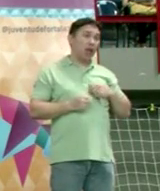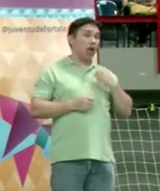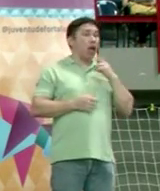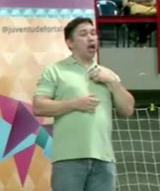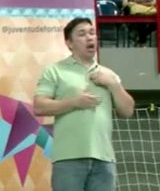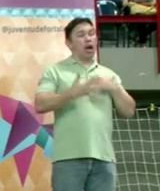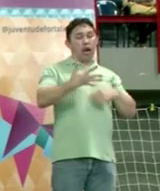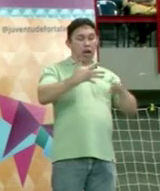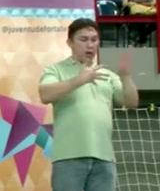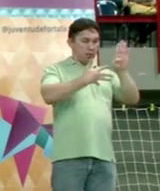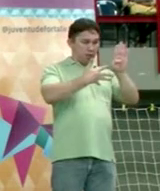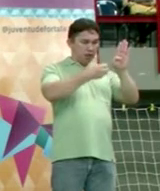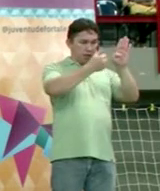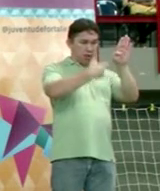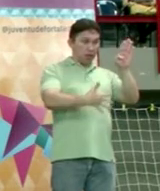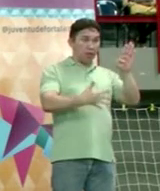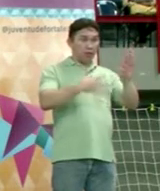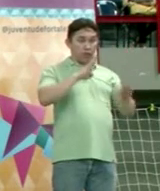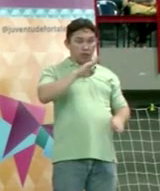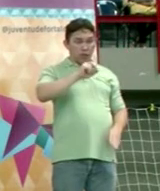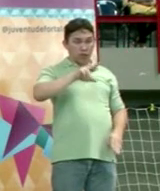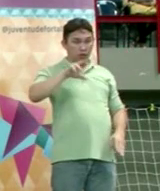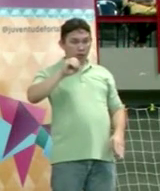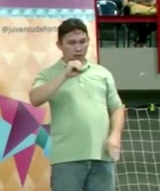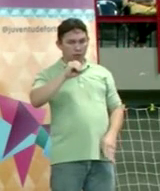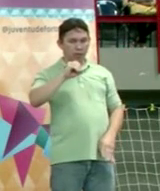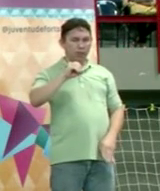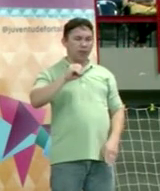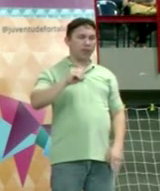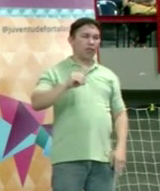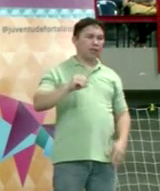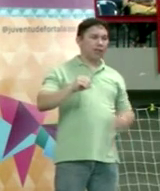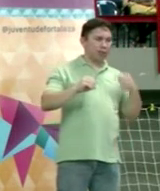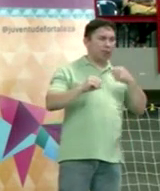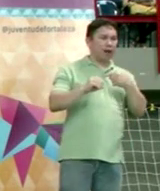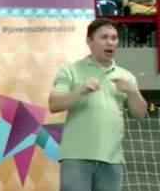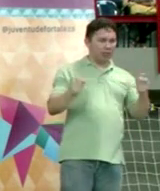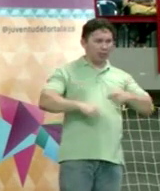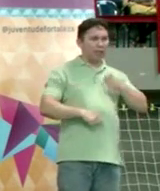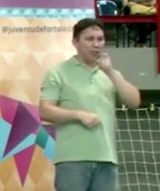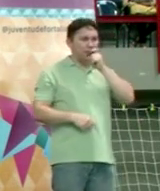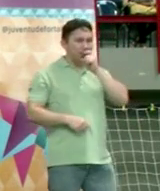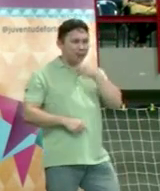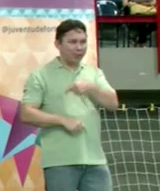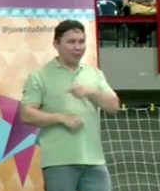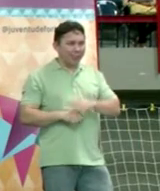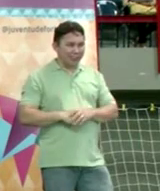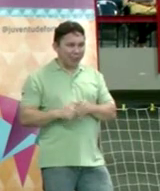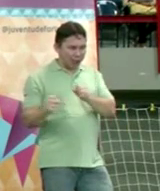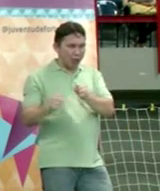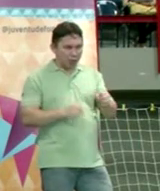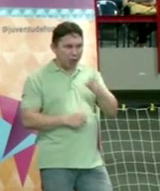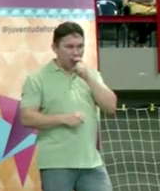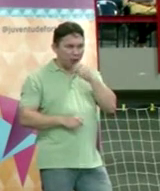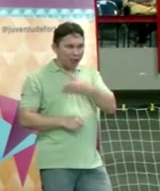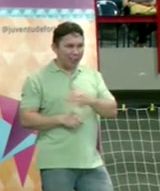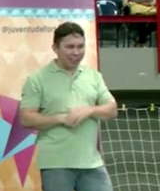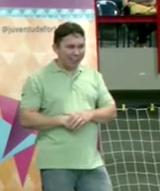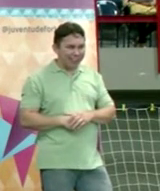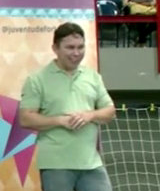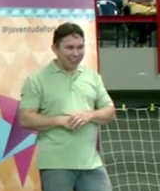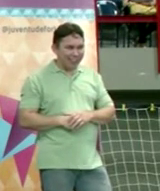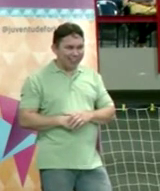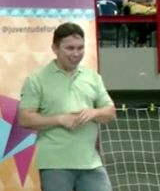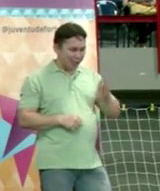Letra B. O barro tem poder de gelar. Meu irmão, se isso fosse verdade, todo mundo estaria colocando, né,